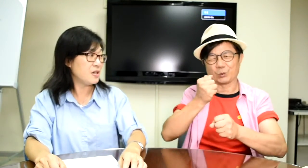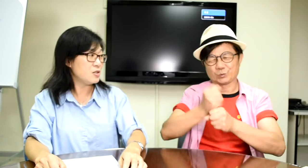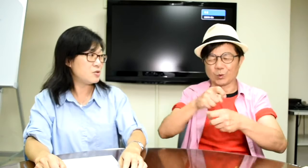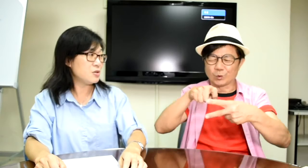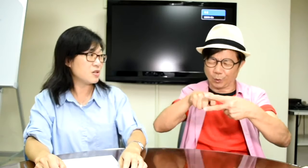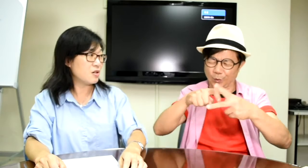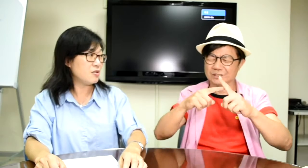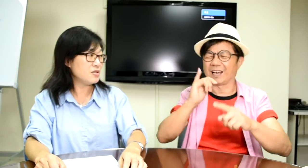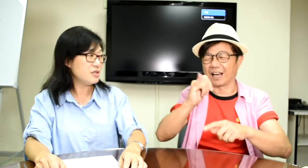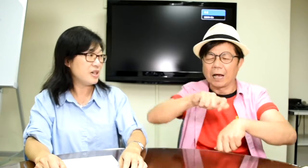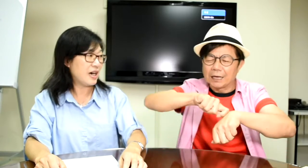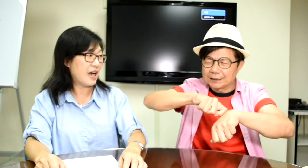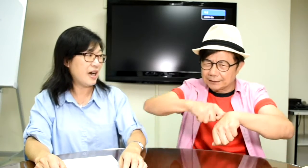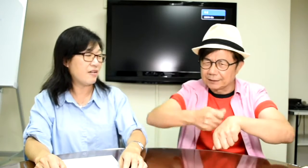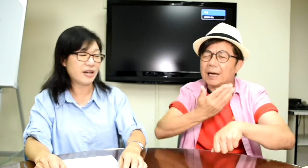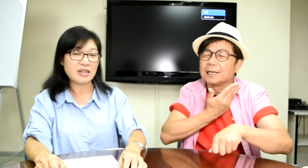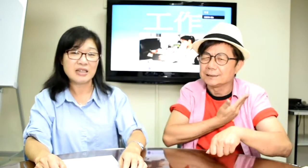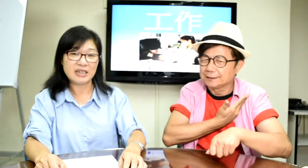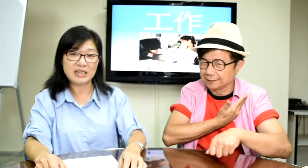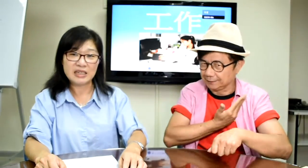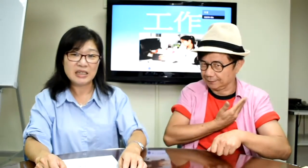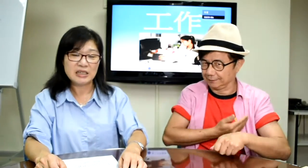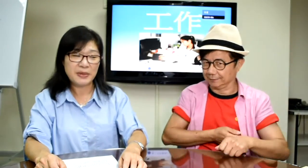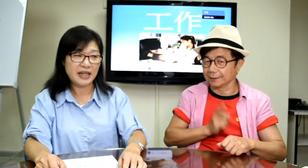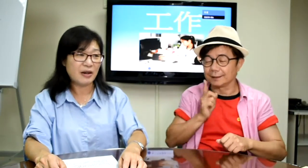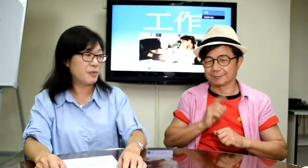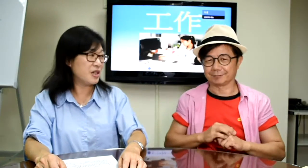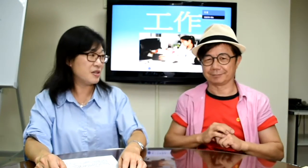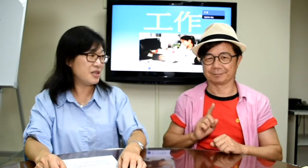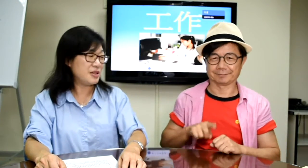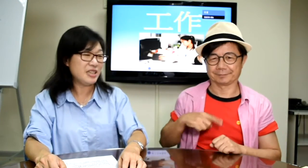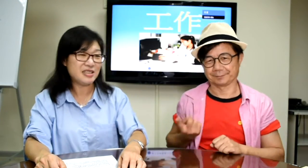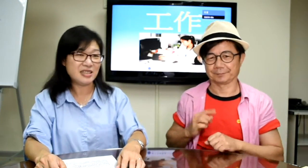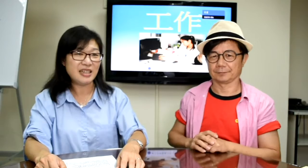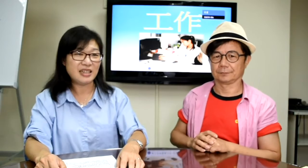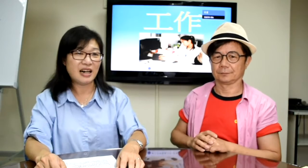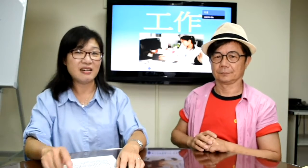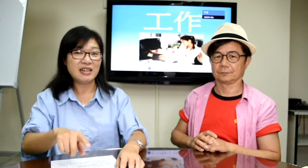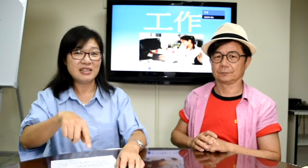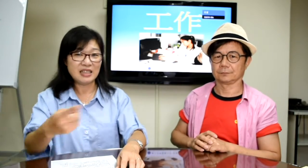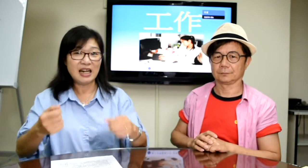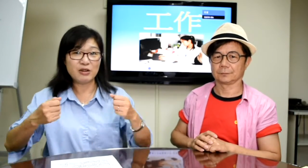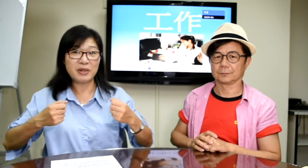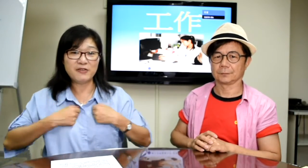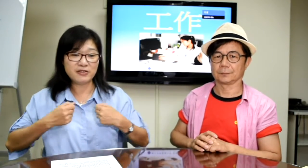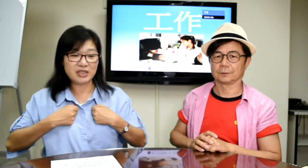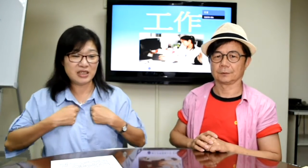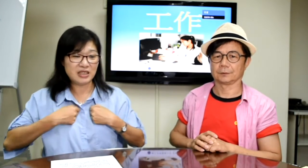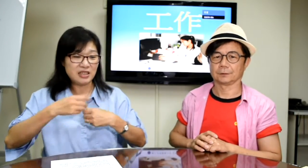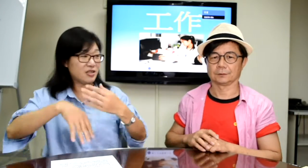做工还好，可以培养我们的意志力。哦，接下来我们要复习手语